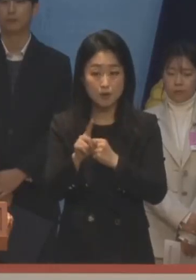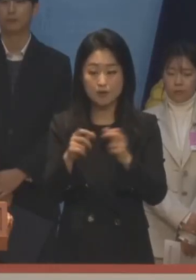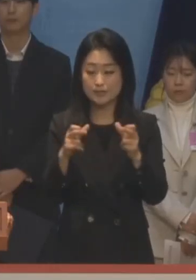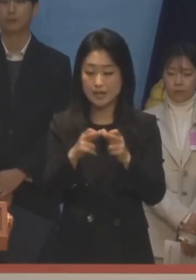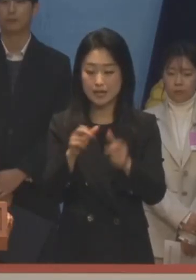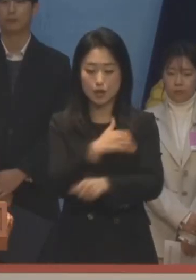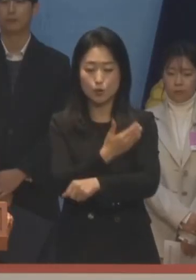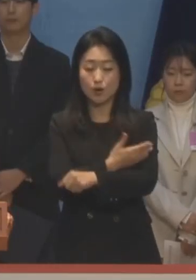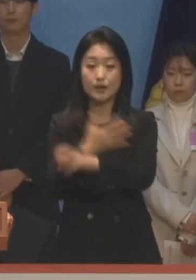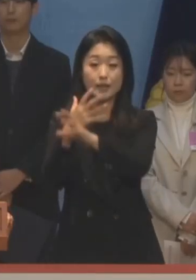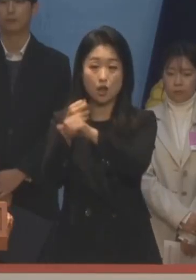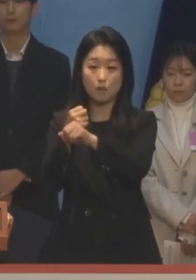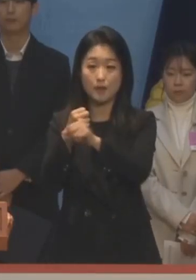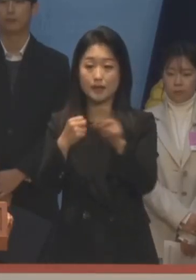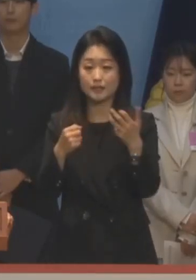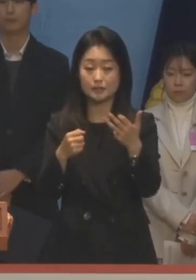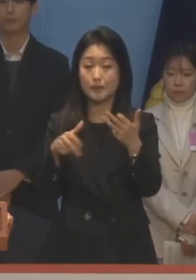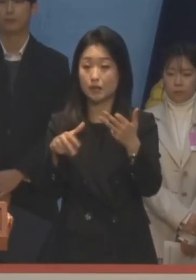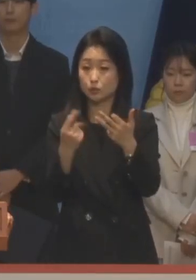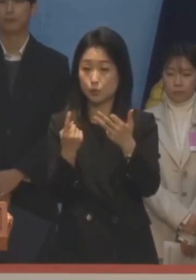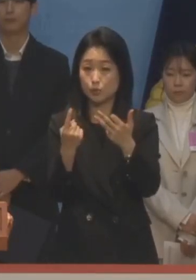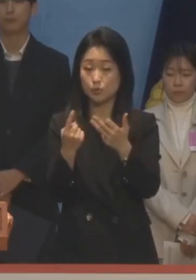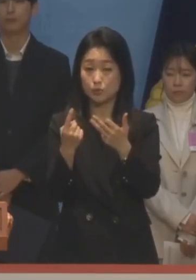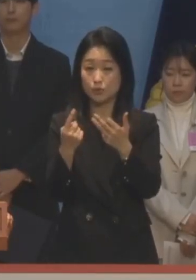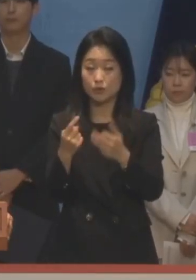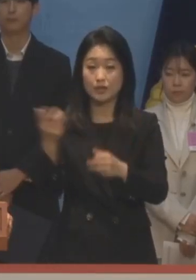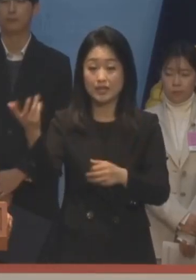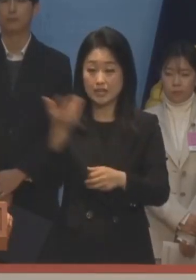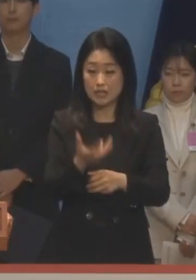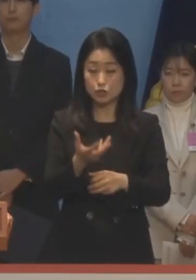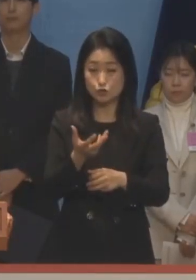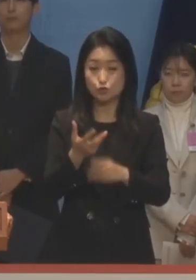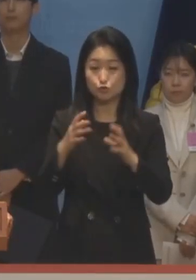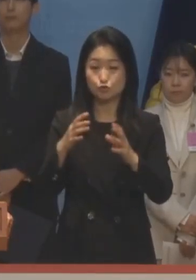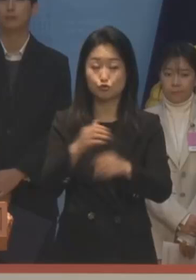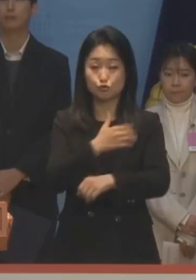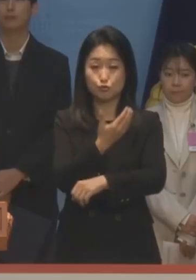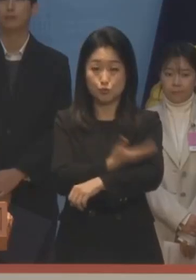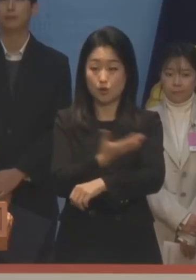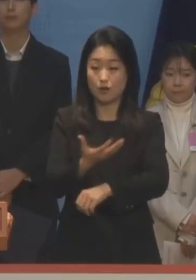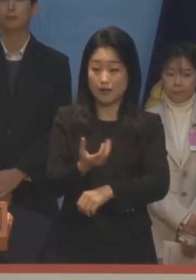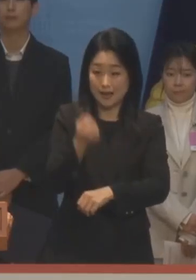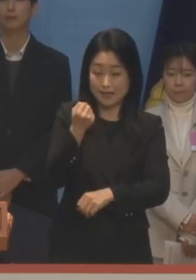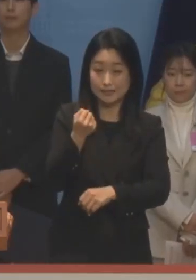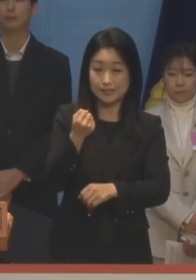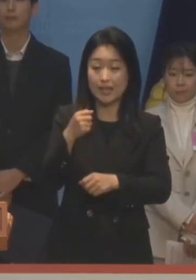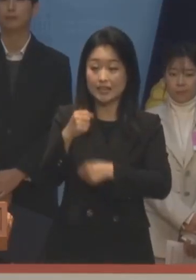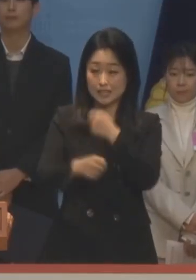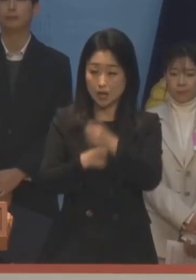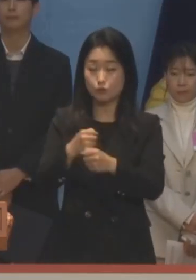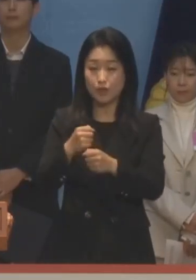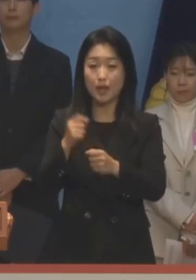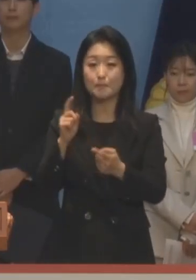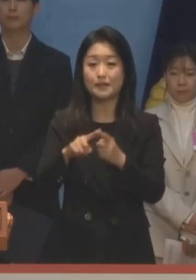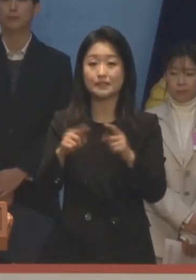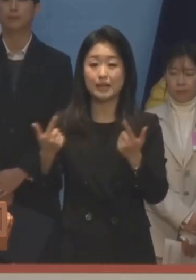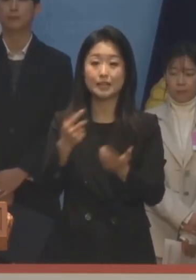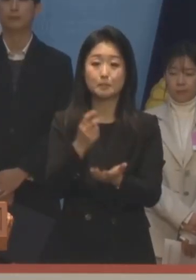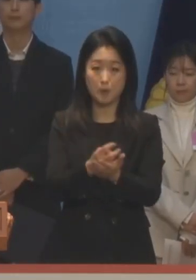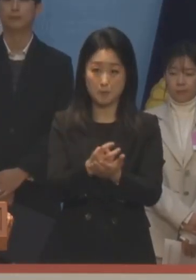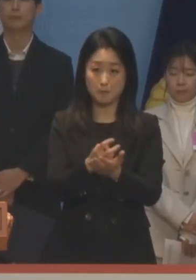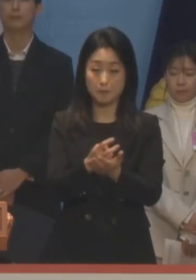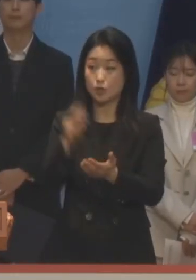장애인 권리협약 제18조 2주 및 국적의 자유에 상충되는 조항으로 유엔